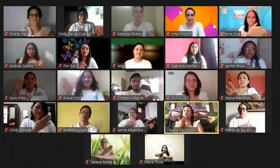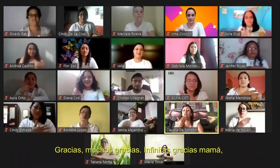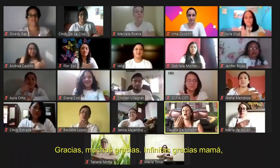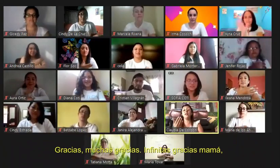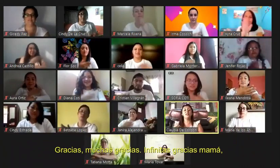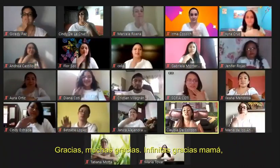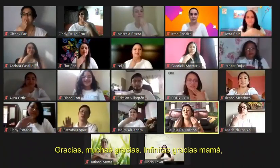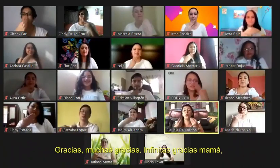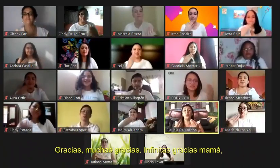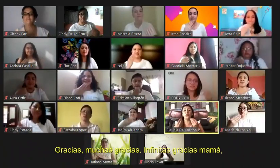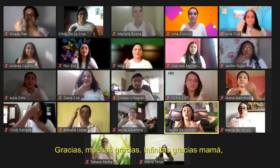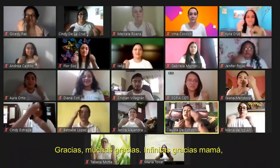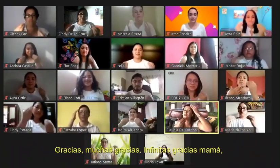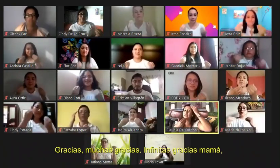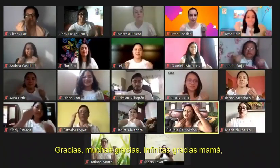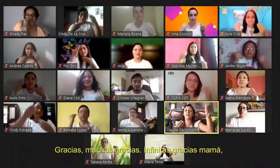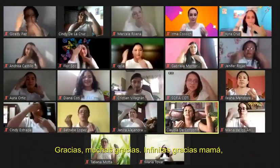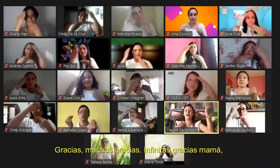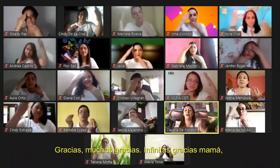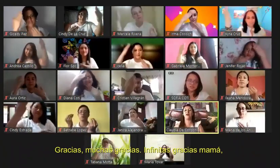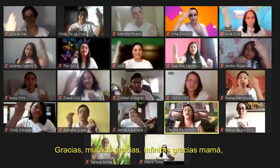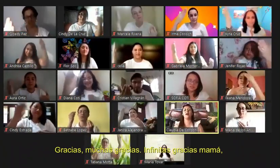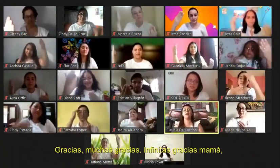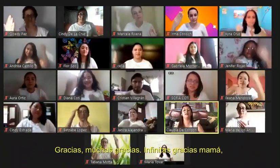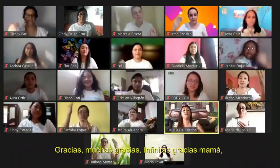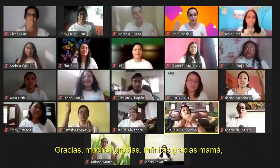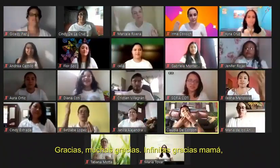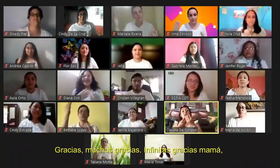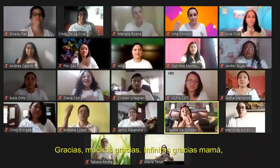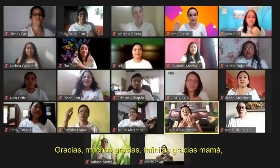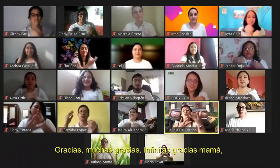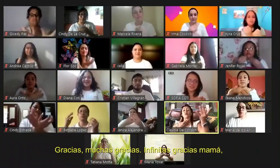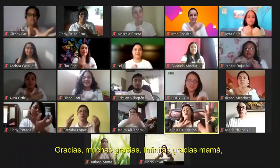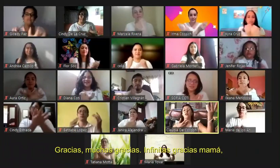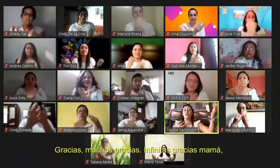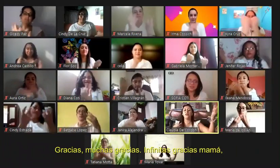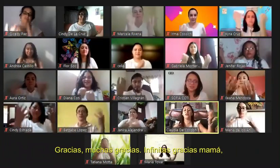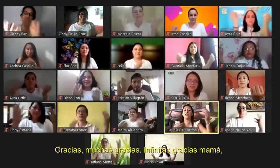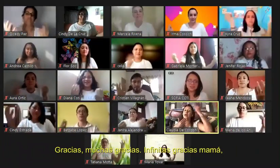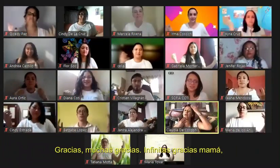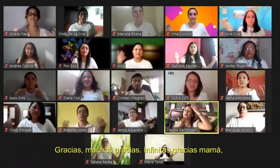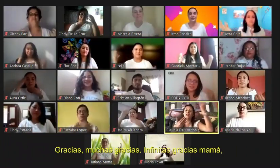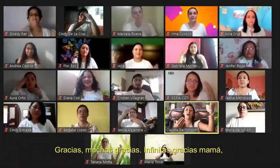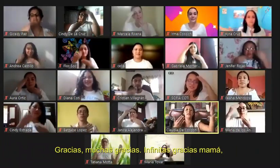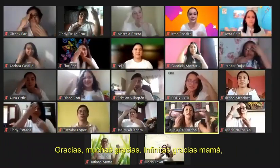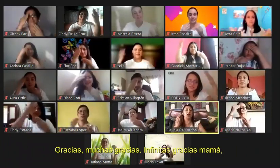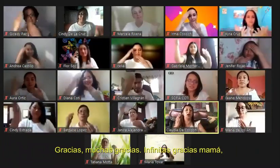Gracias, muchas gracias, infinitas gracias